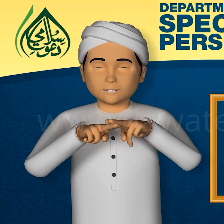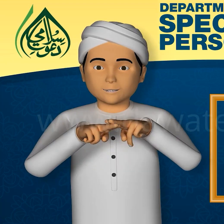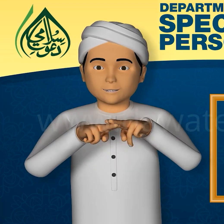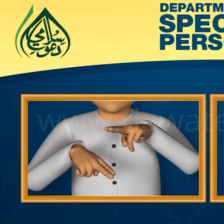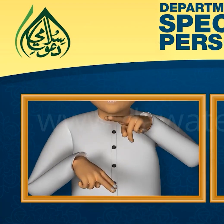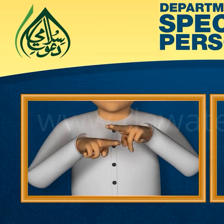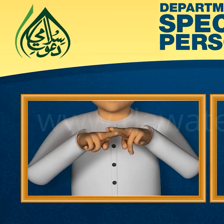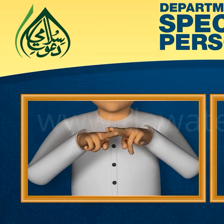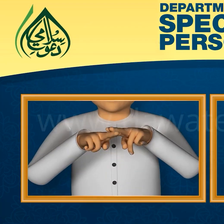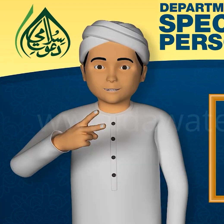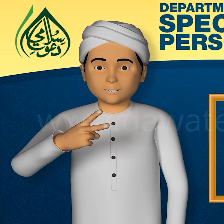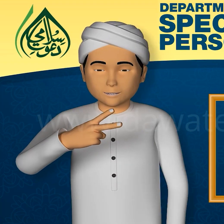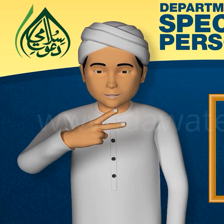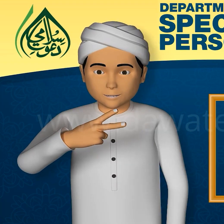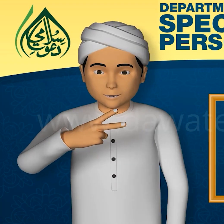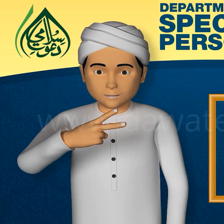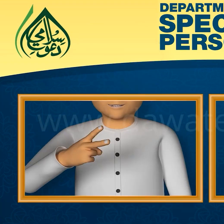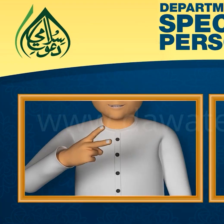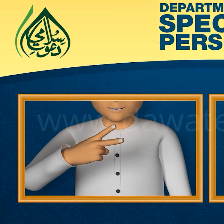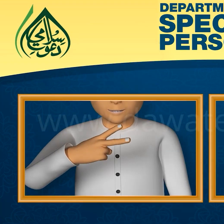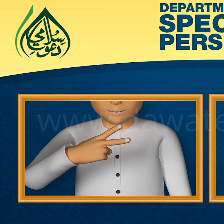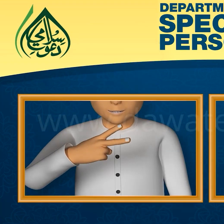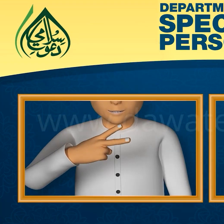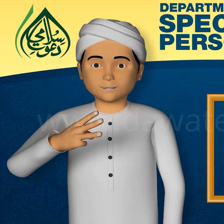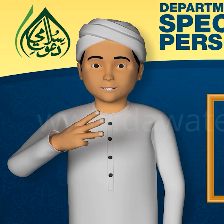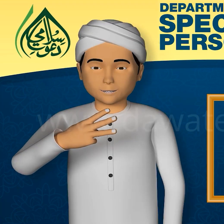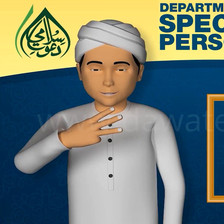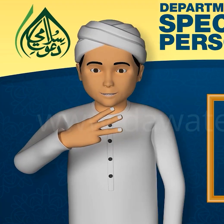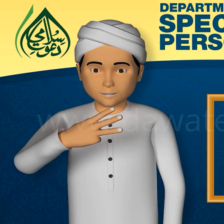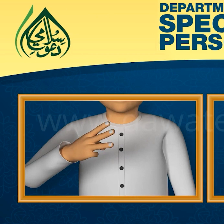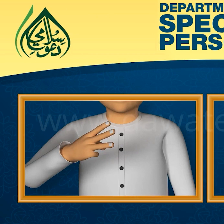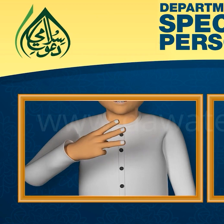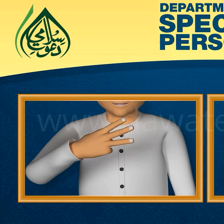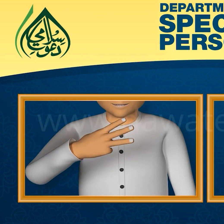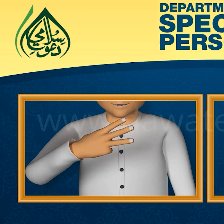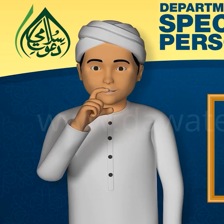फर्स्ट फर्स्ट सेकंड सेकंड थर्ड